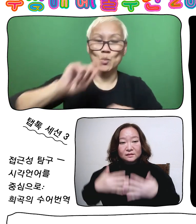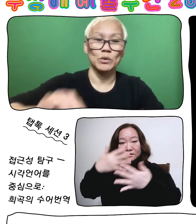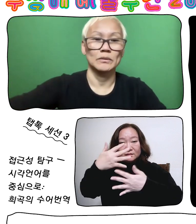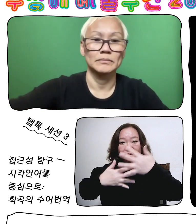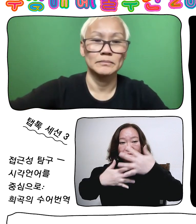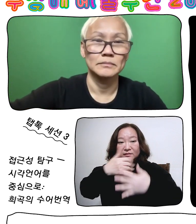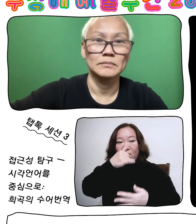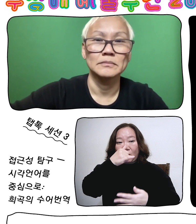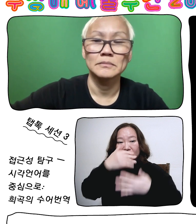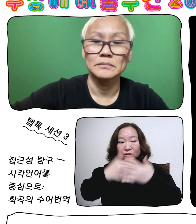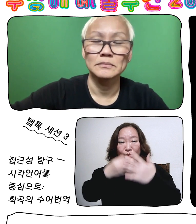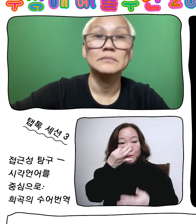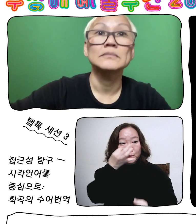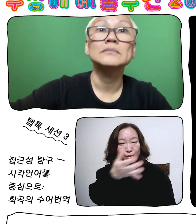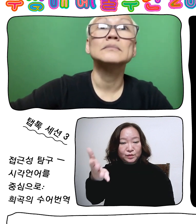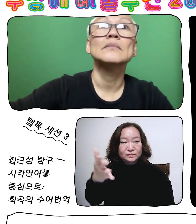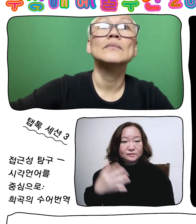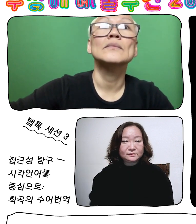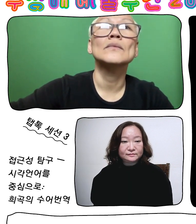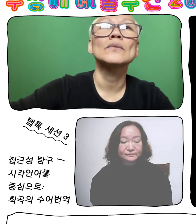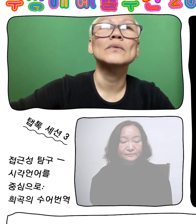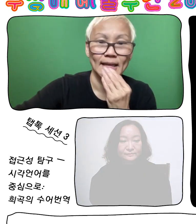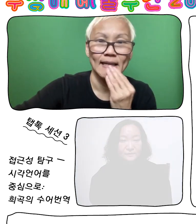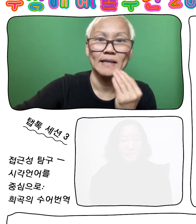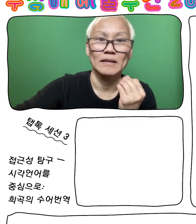영상을 보여드리겠습니다.